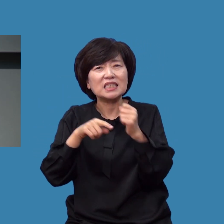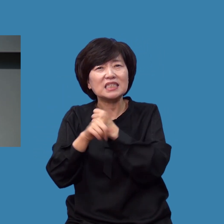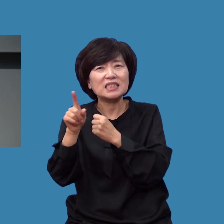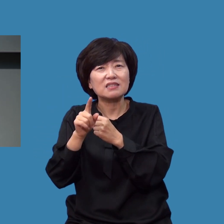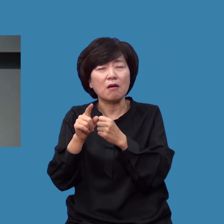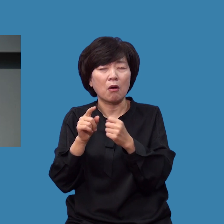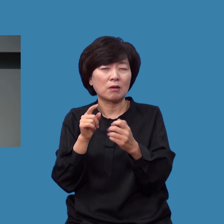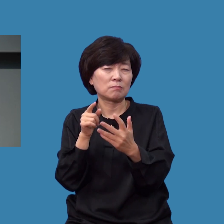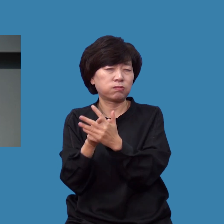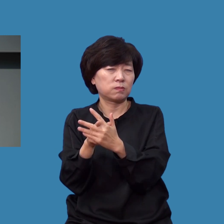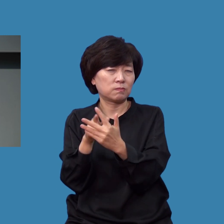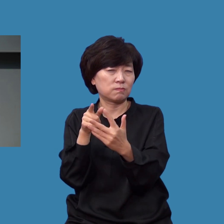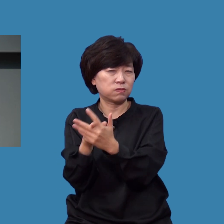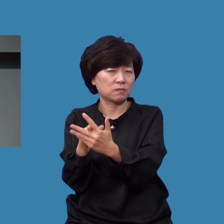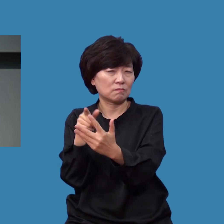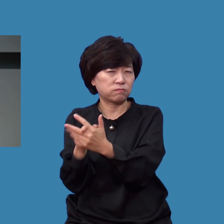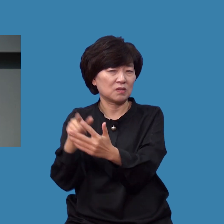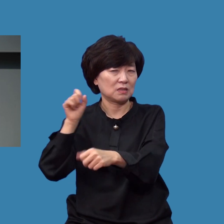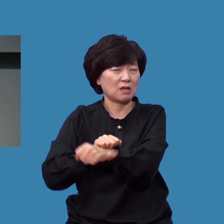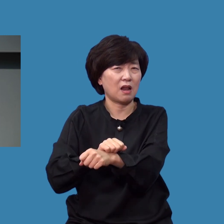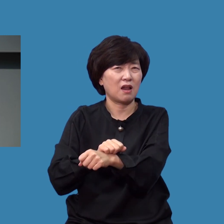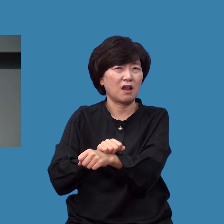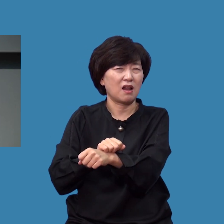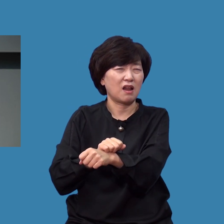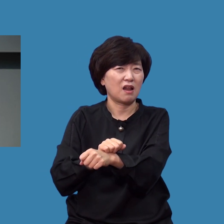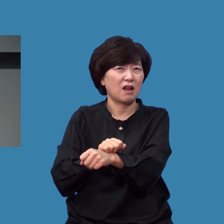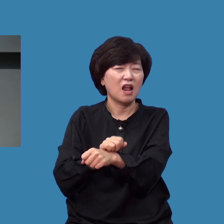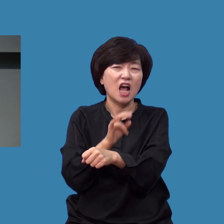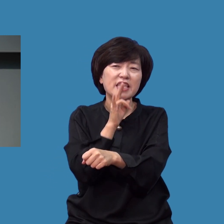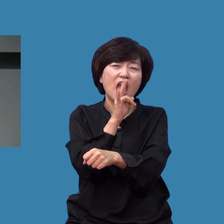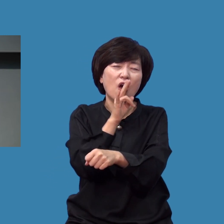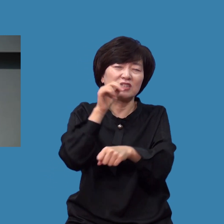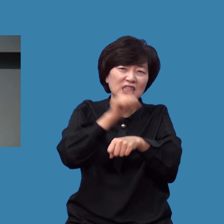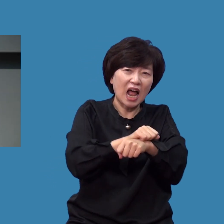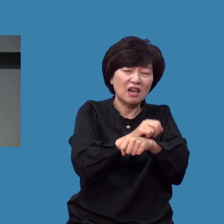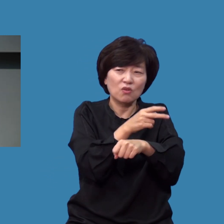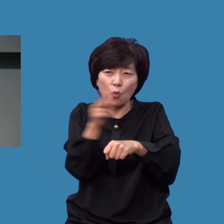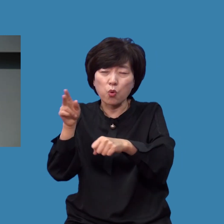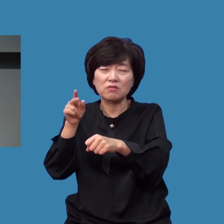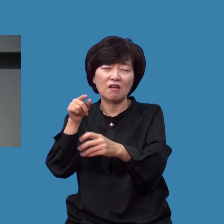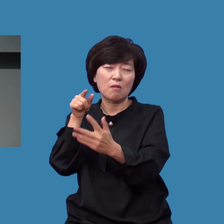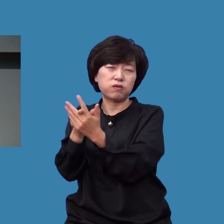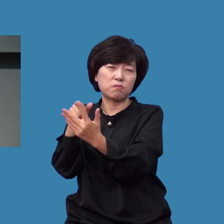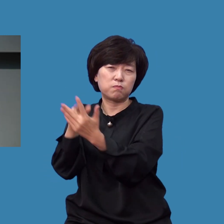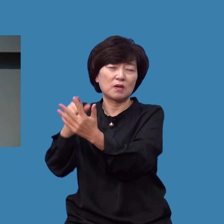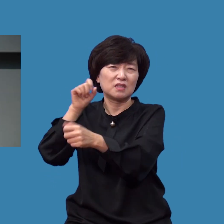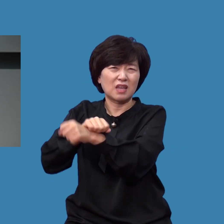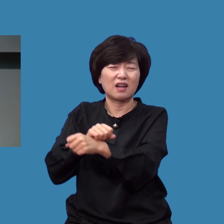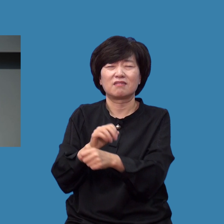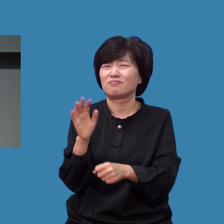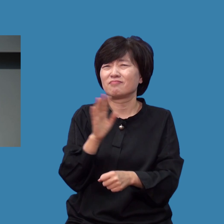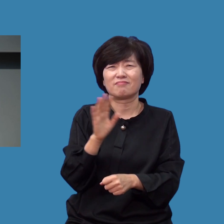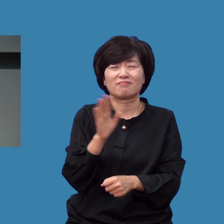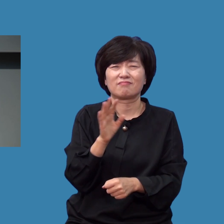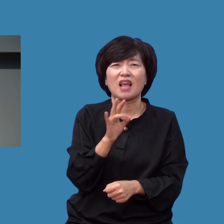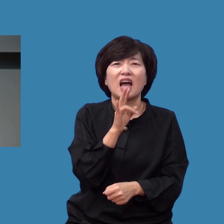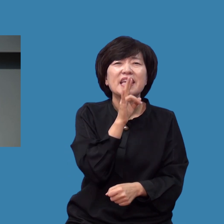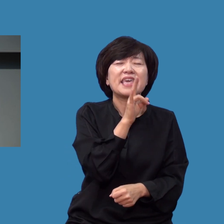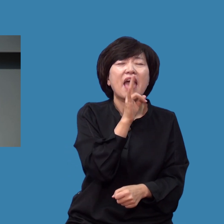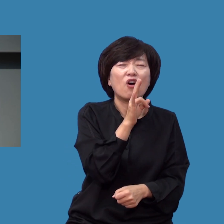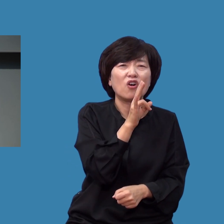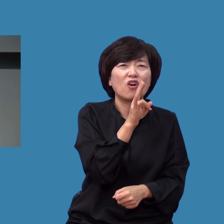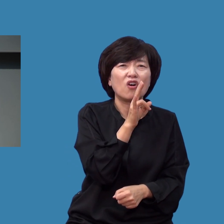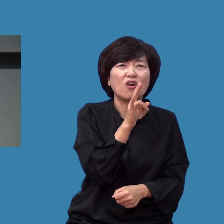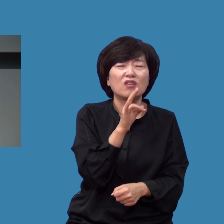맞춰, 이거를 예언의 은사가 강하다고 해서. 근데 여러분 사실은 예언의 은사는요 잘